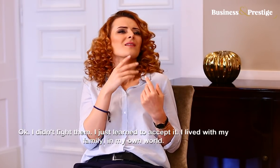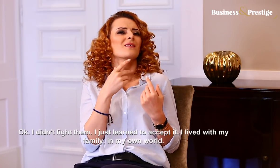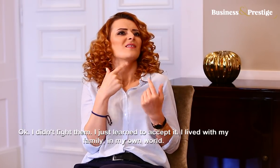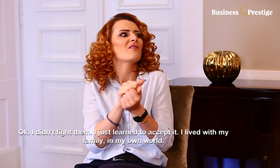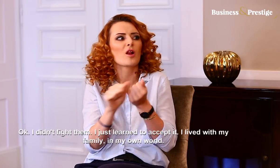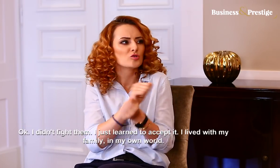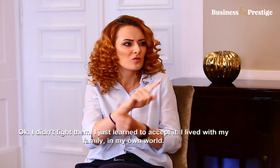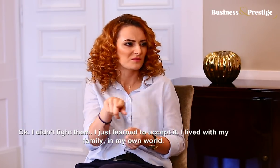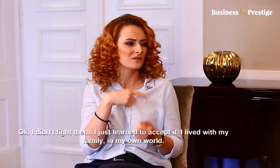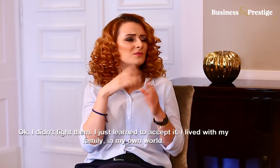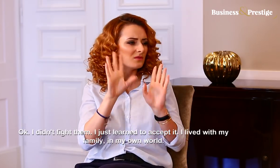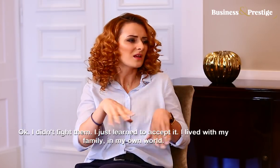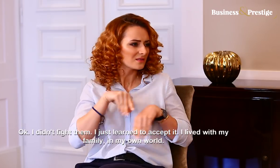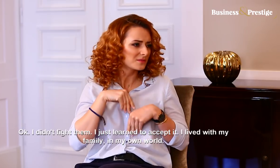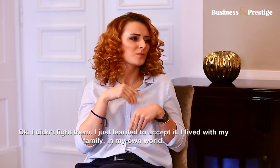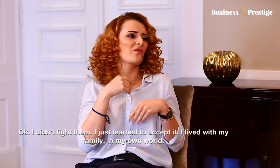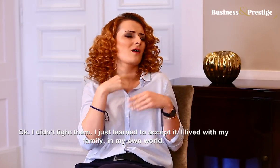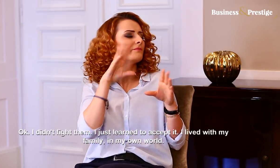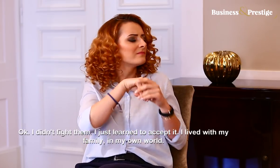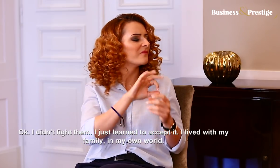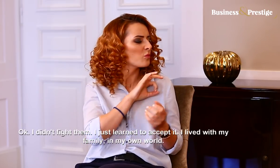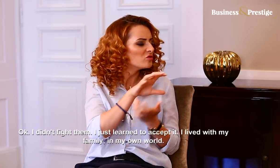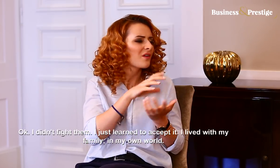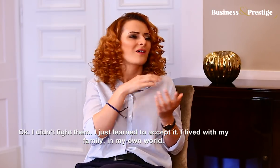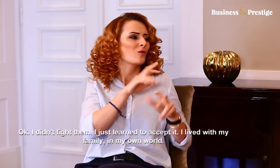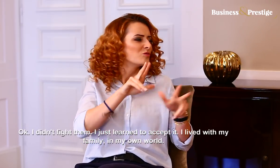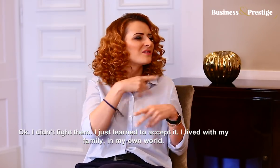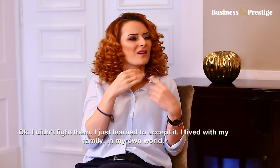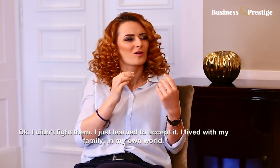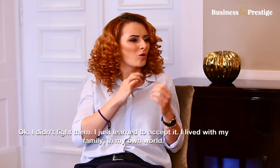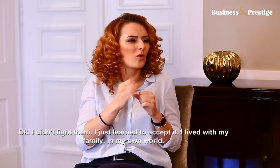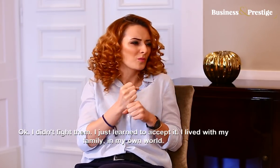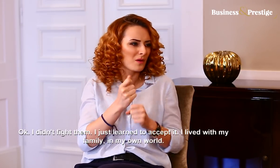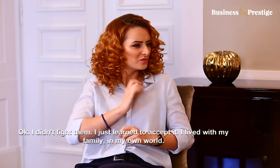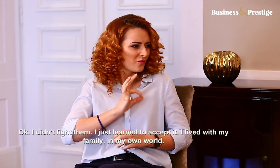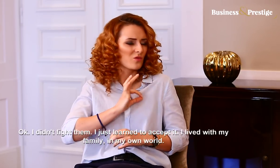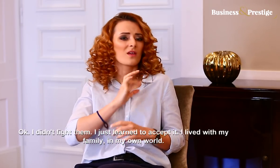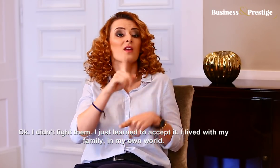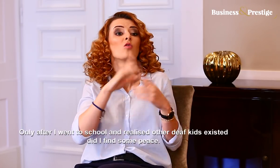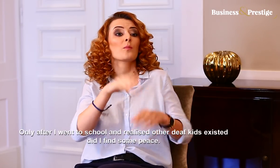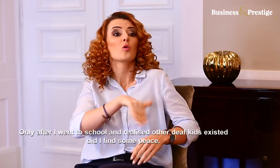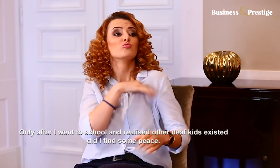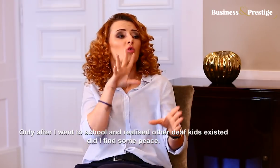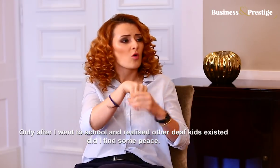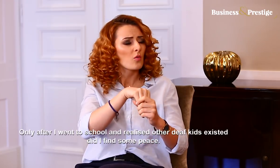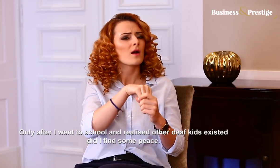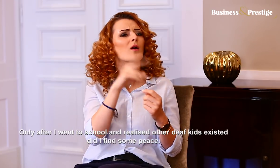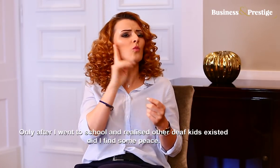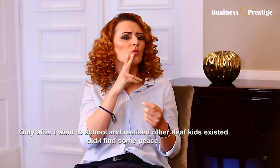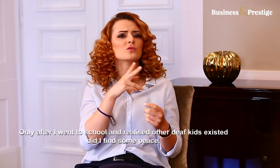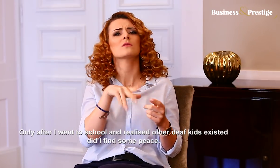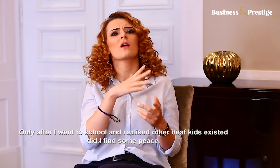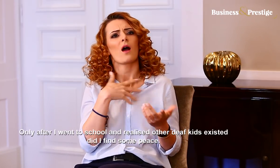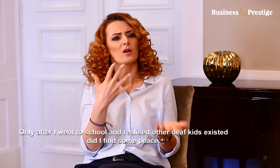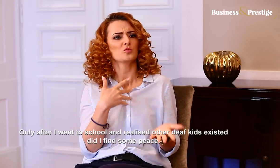nie słyszę, okej. Nie walczyłam z nimi, po prostu zaakceptowałam to, więc żyłam w moim świecie, w mojej rodzinie, pracowałam nad sobą. Dopiero jak